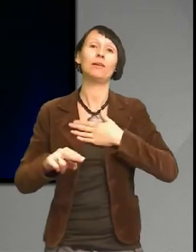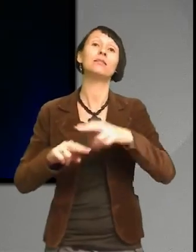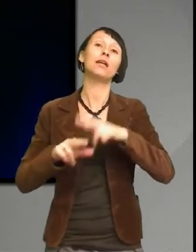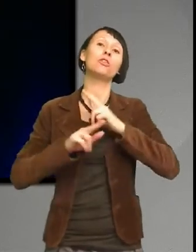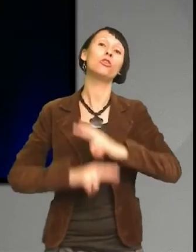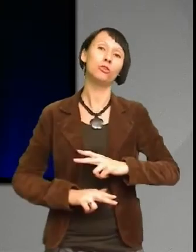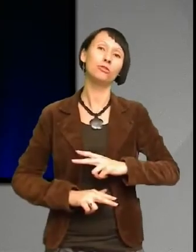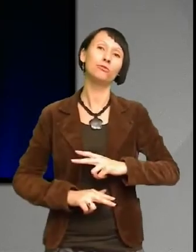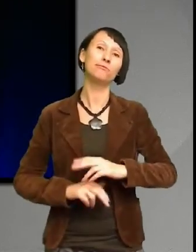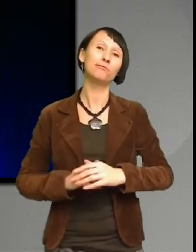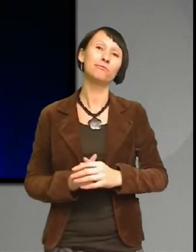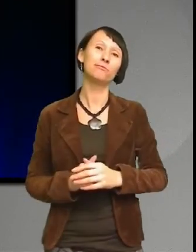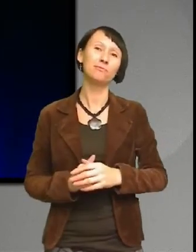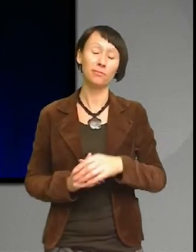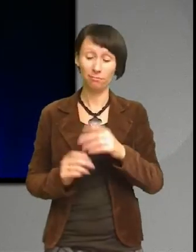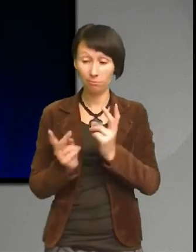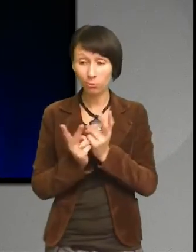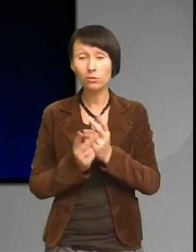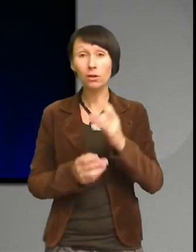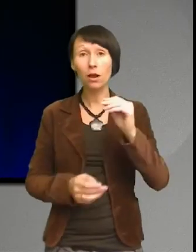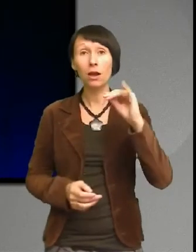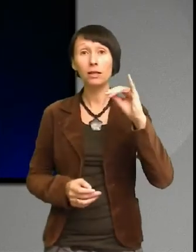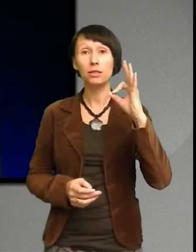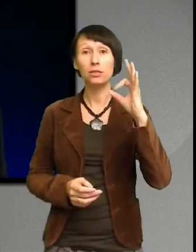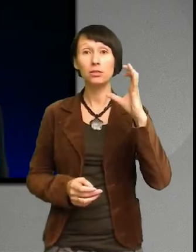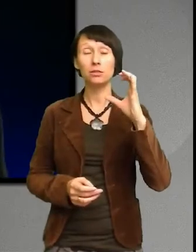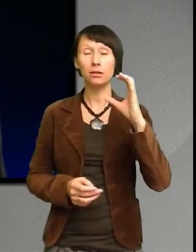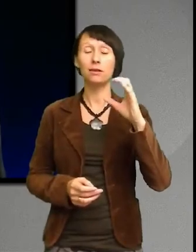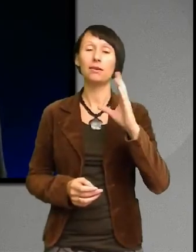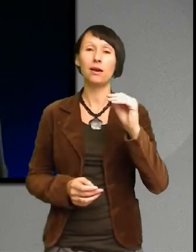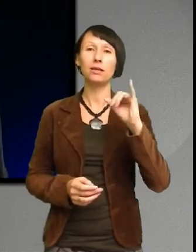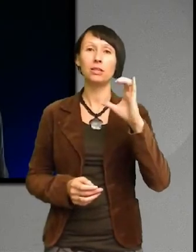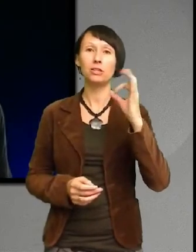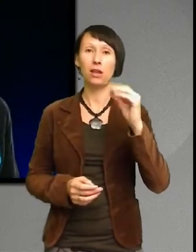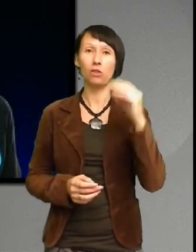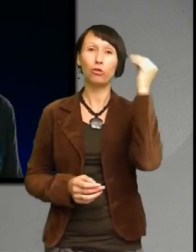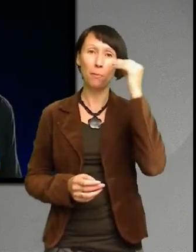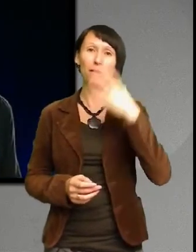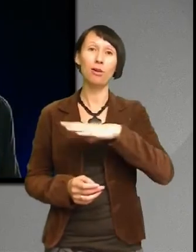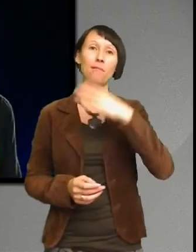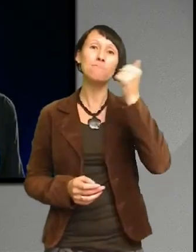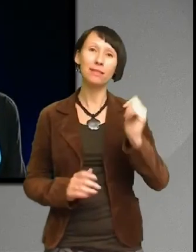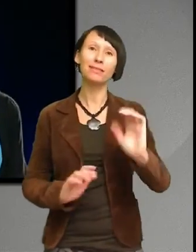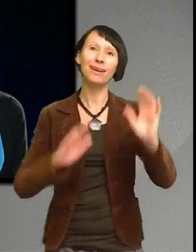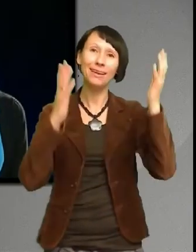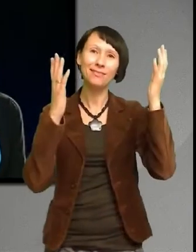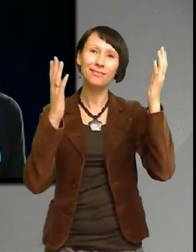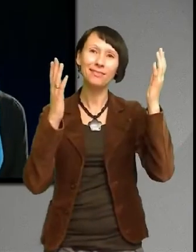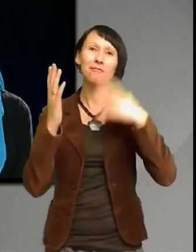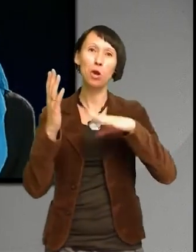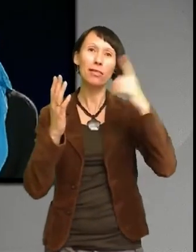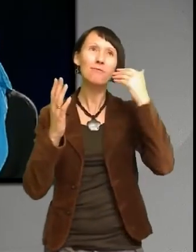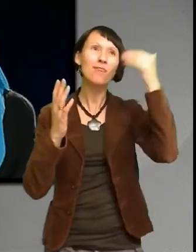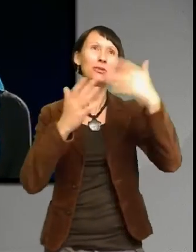Aisha drömde alltså om ett bättre liv. Med en ljus framtid. Och om inte Aisha känner sig trygg.